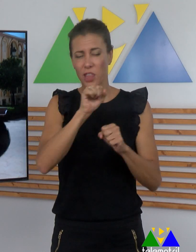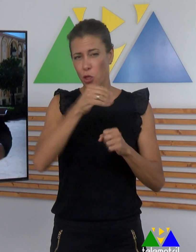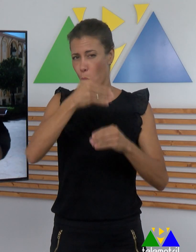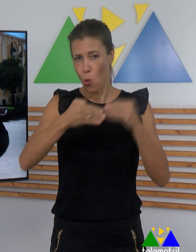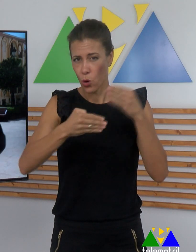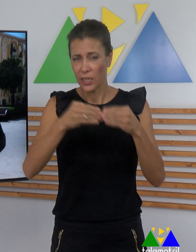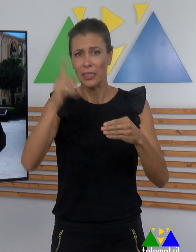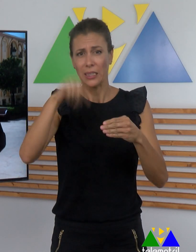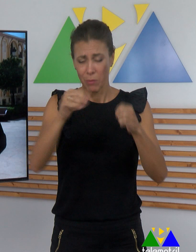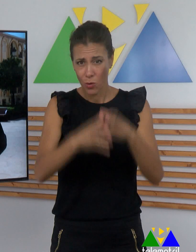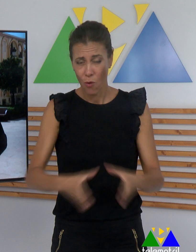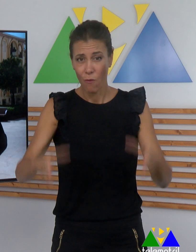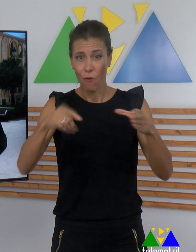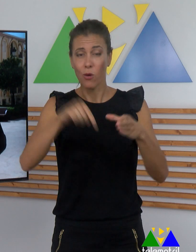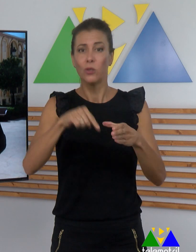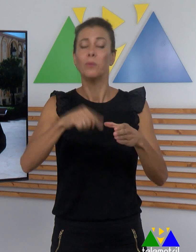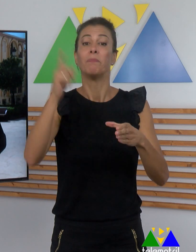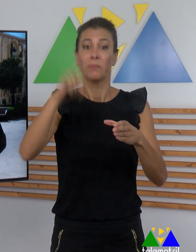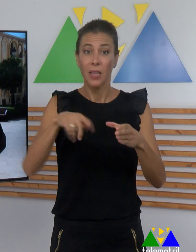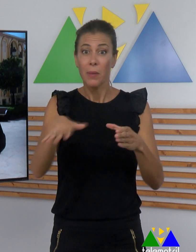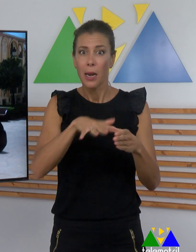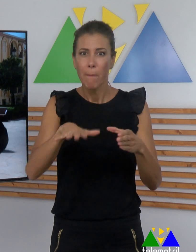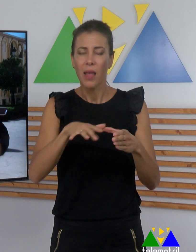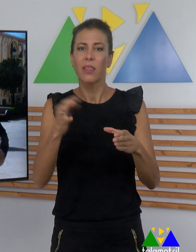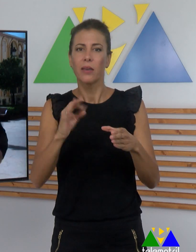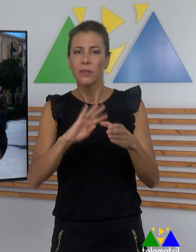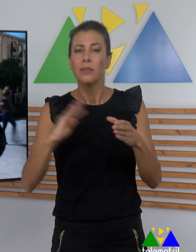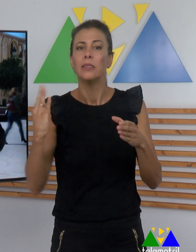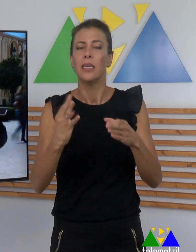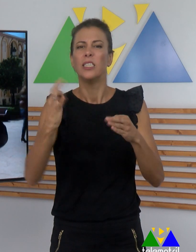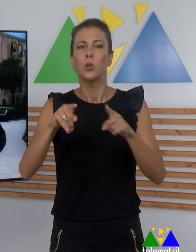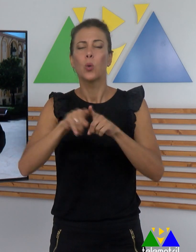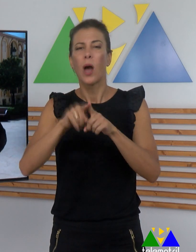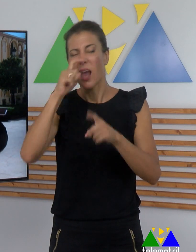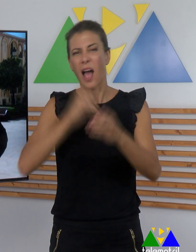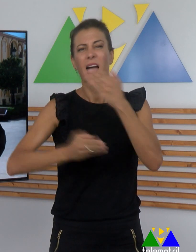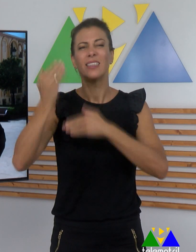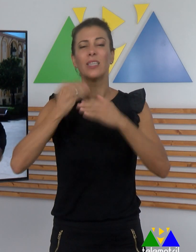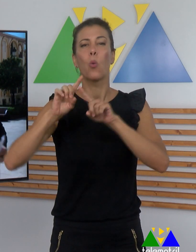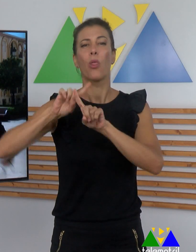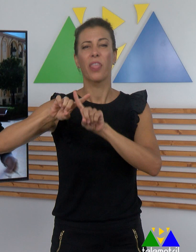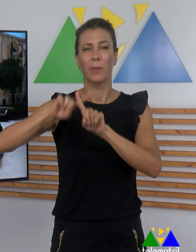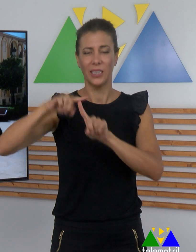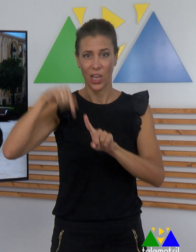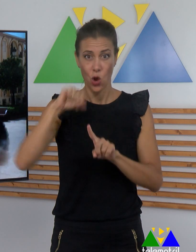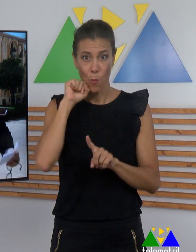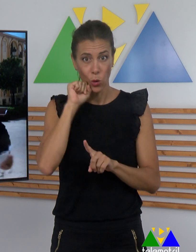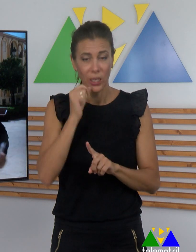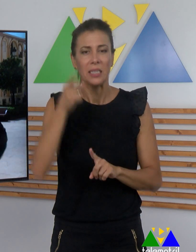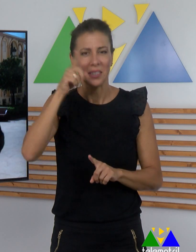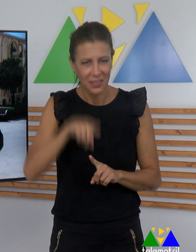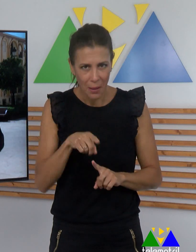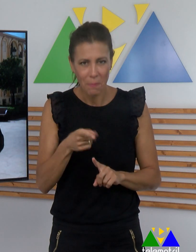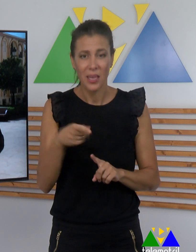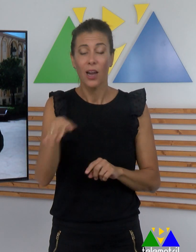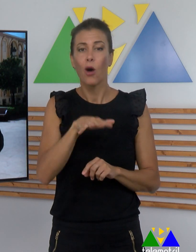por un foso. Parte precisamente de la plaza la ocupó el Panteón, lo que era el antiguo cementerio de Motril. Y también en